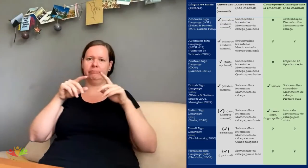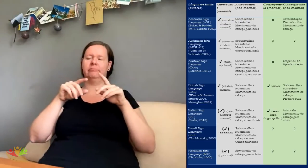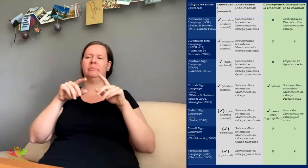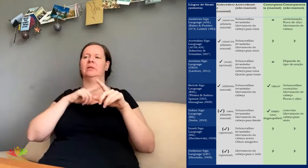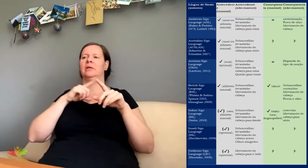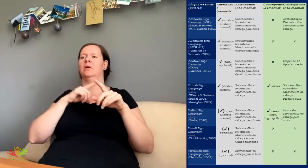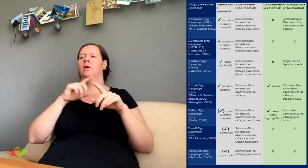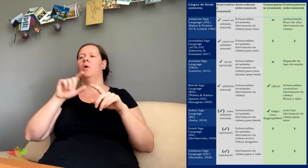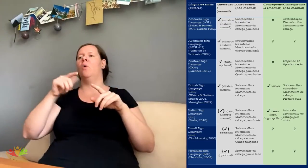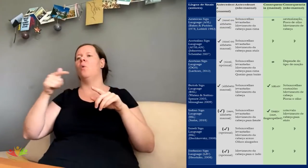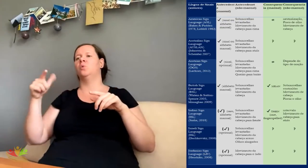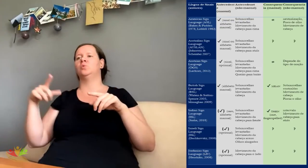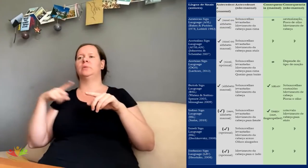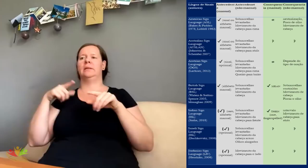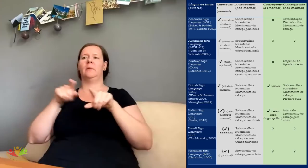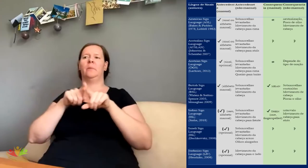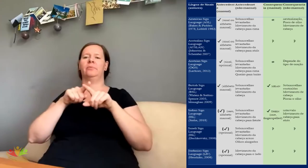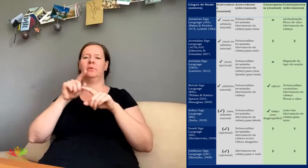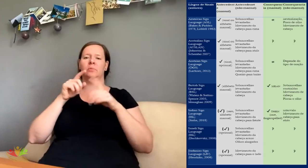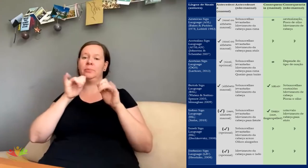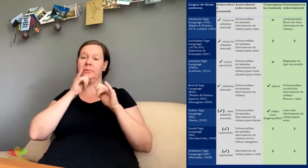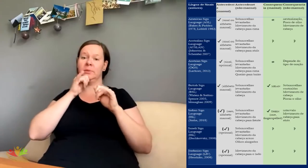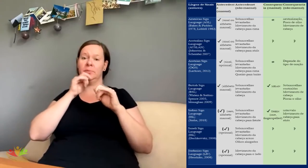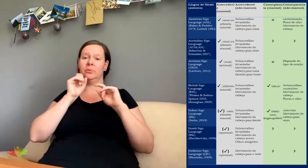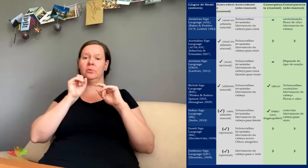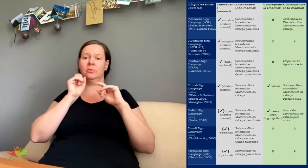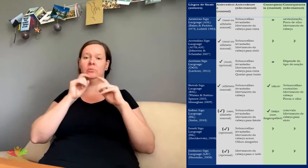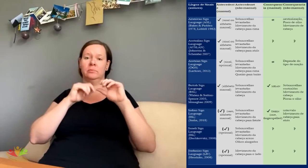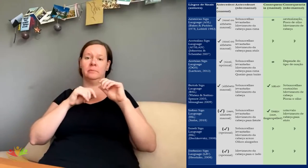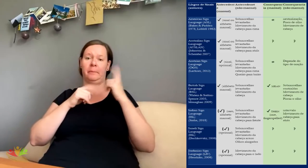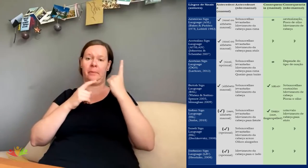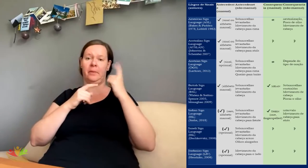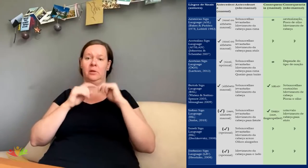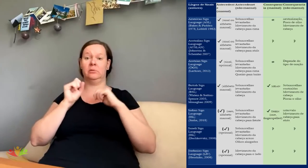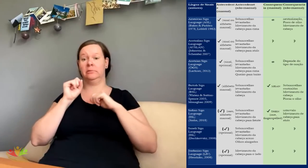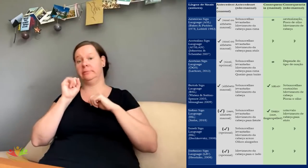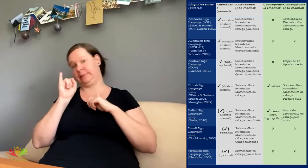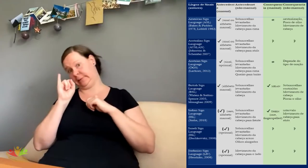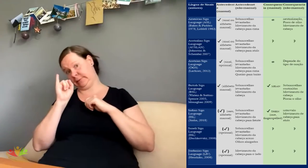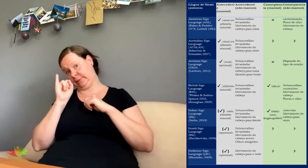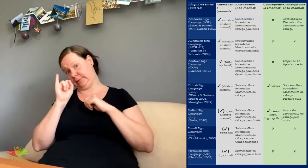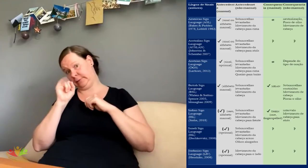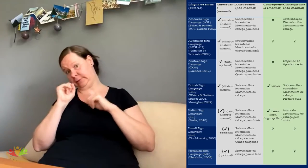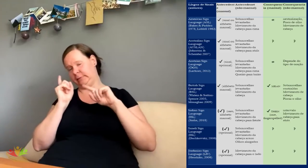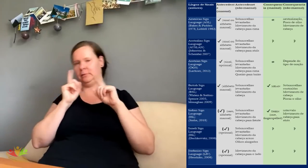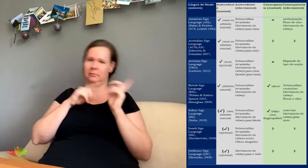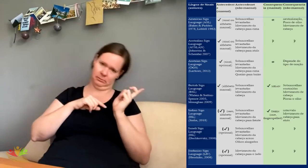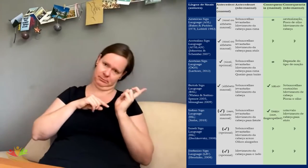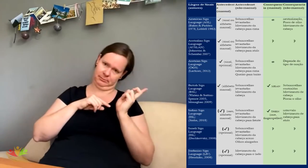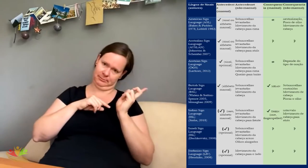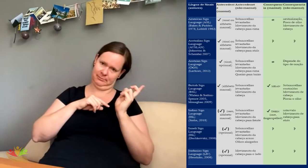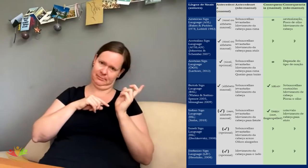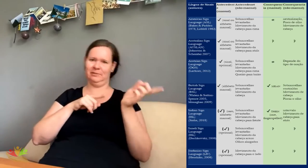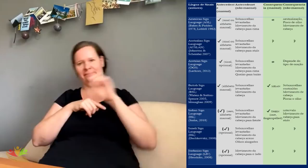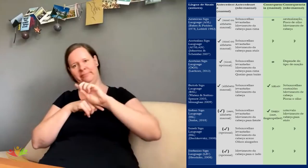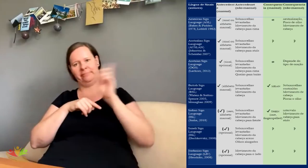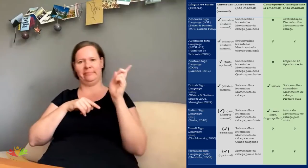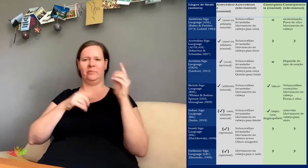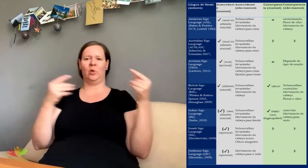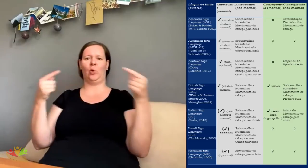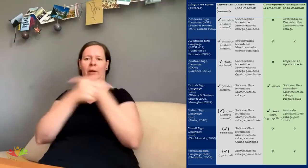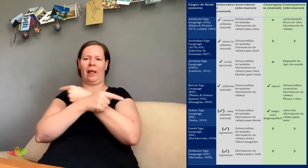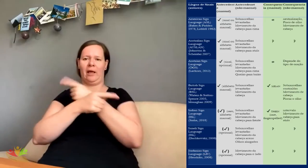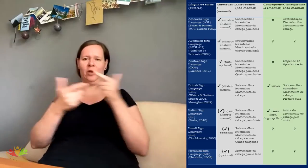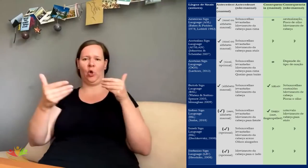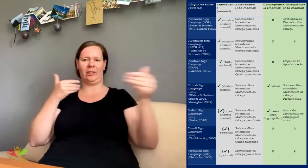não manuais. Eu não estou bem certa sobre o sinal que é utilizado, por exemplo, na língua de sinais britânica ou entre sinais, mas a gente sabe que